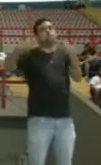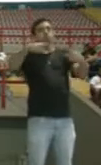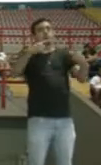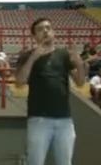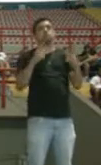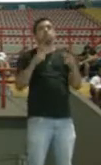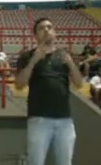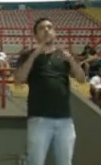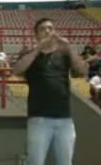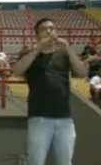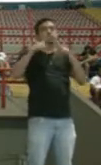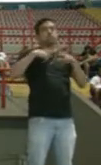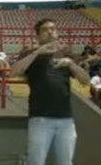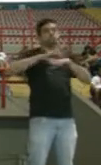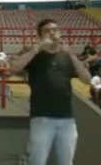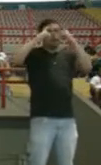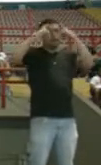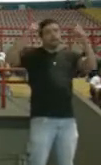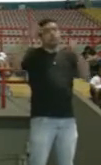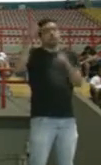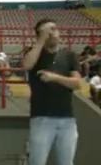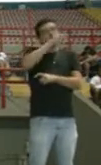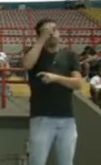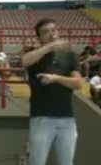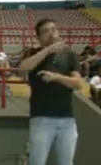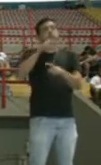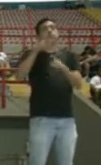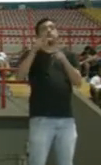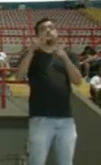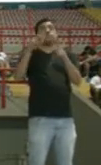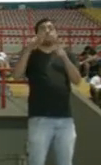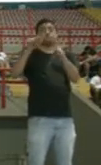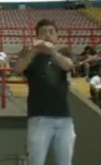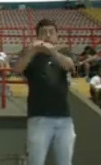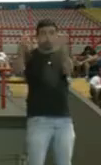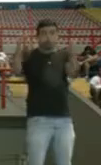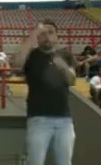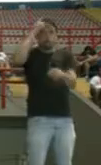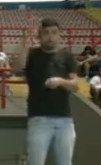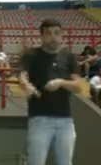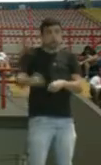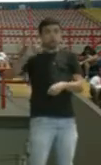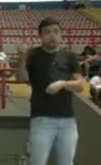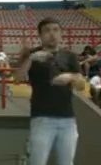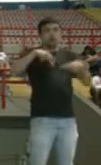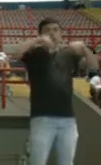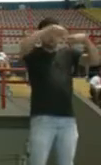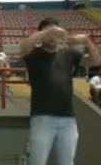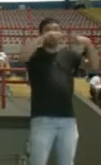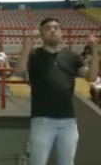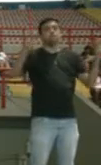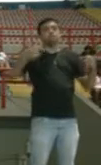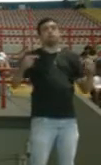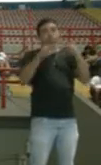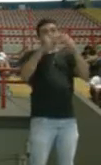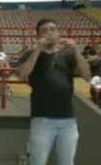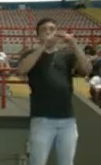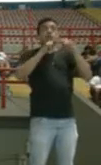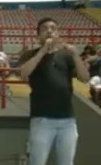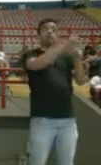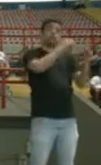político. Se eu fizer um ato de violência para destruir alguém que explora, para o anarquismo isso é válido. Então